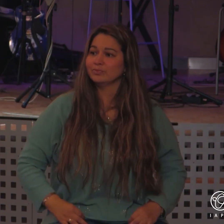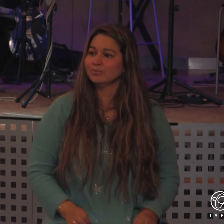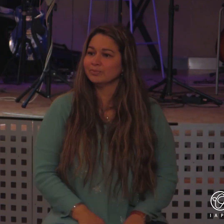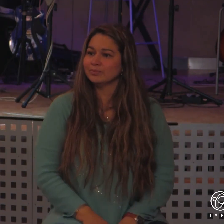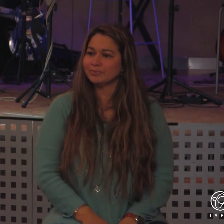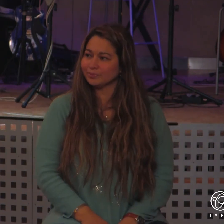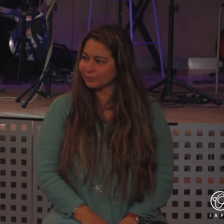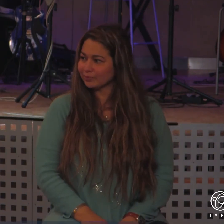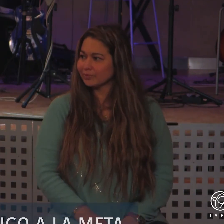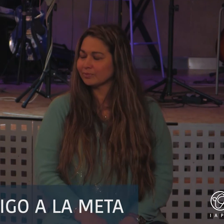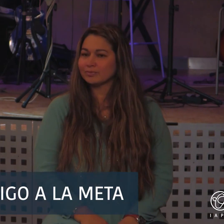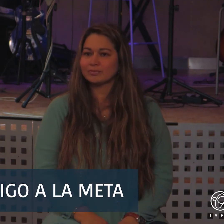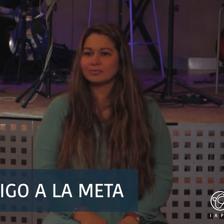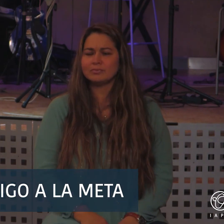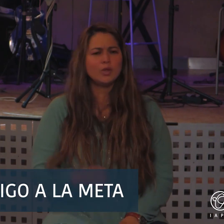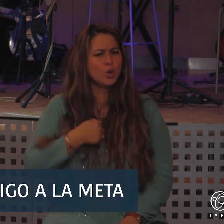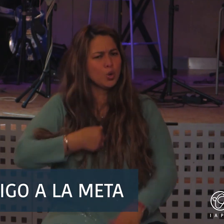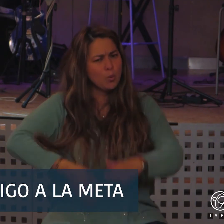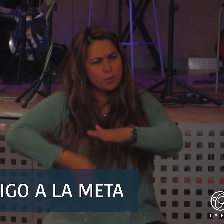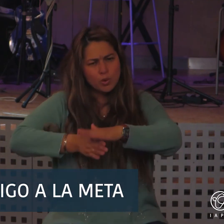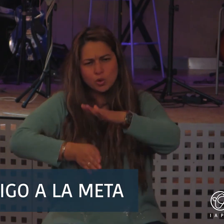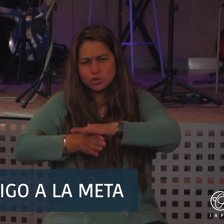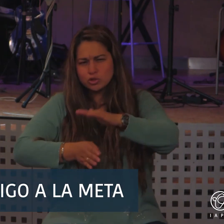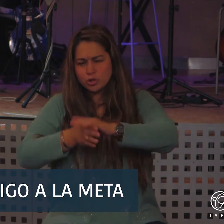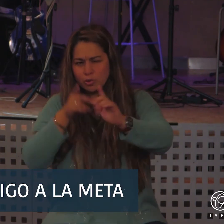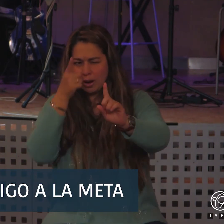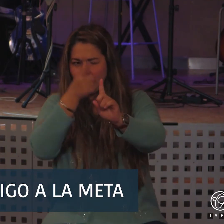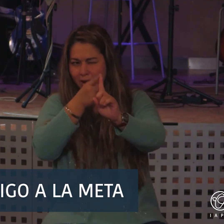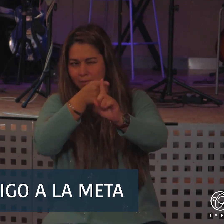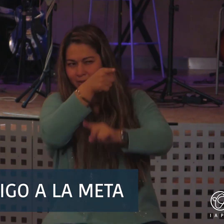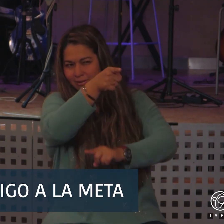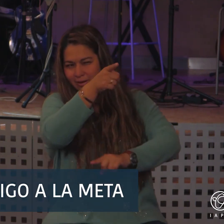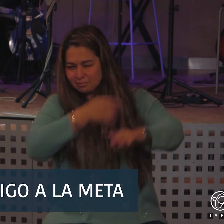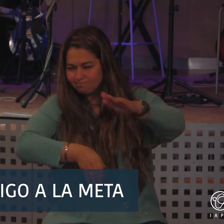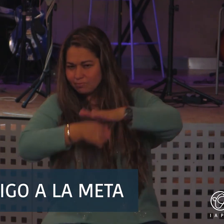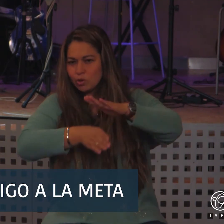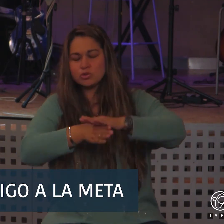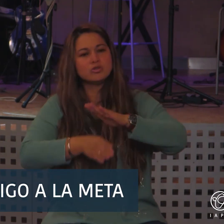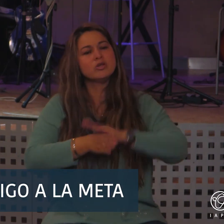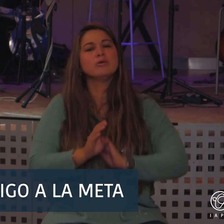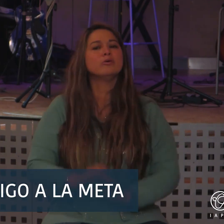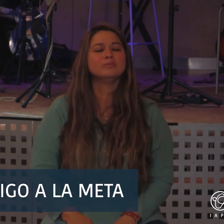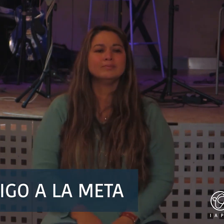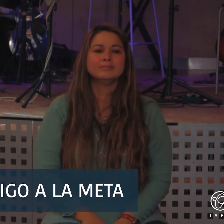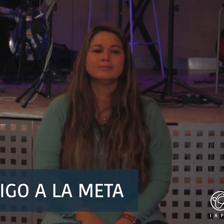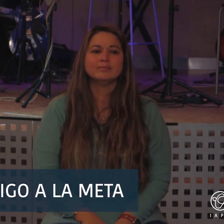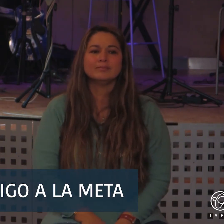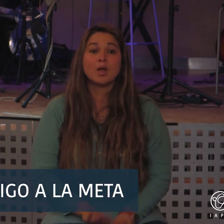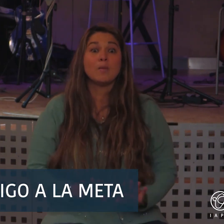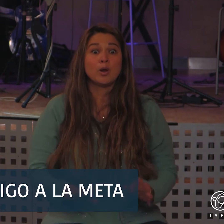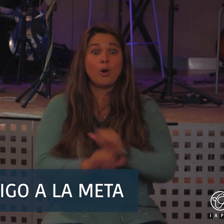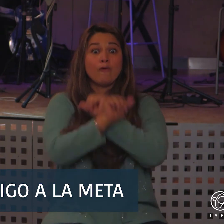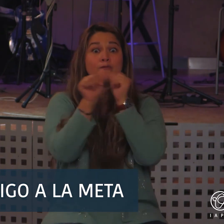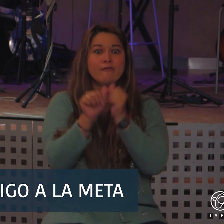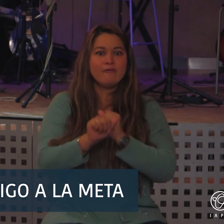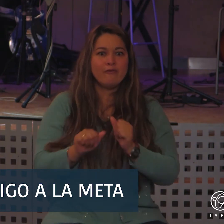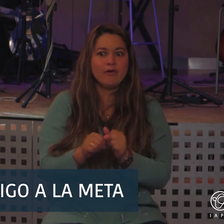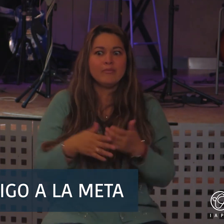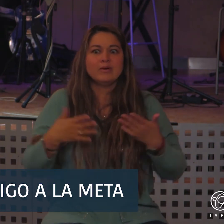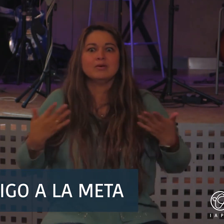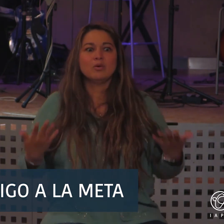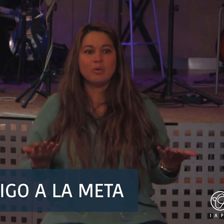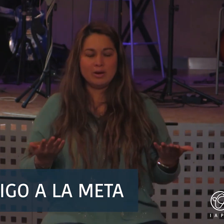como diría San Pablo, prosigo a la meta de ese supremo llamamiento. Pero hay una manera que es algo que Dios